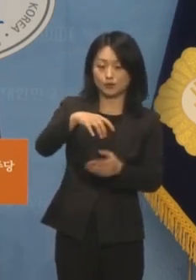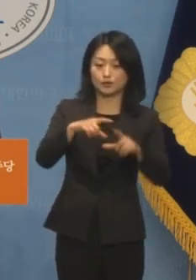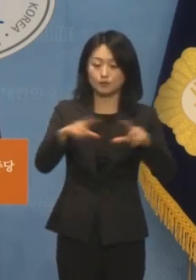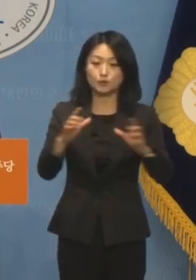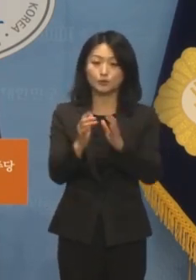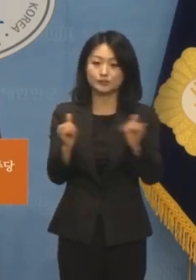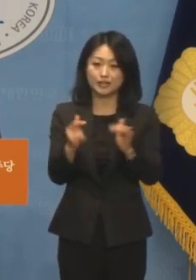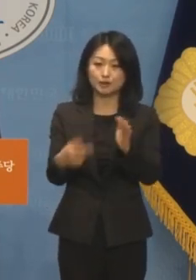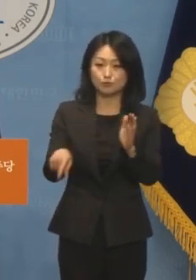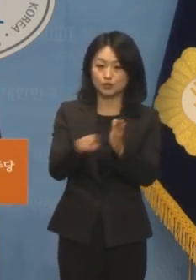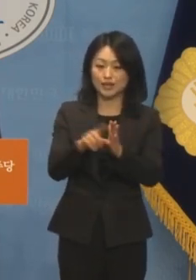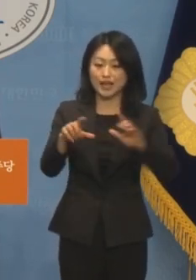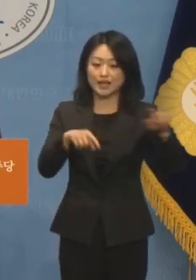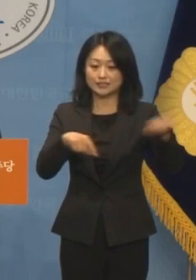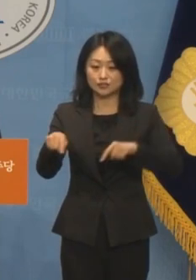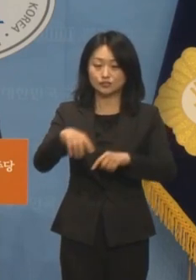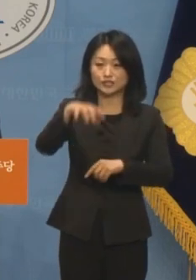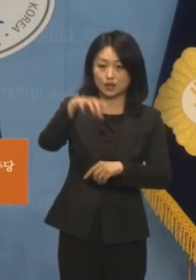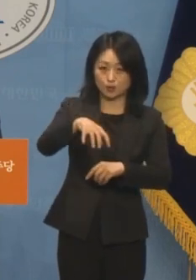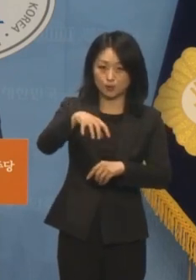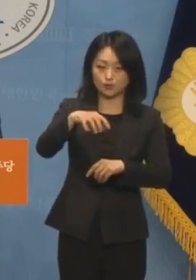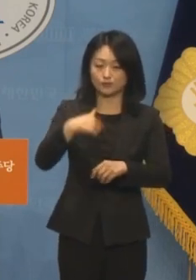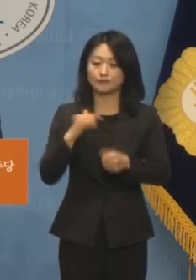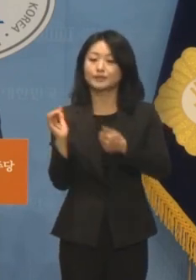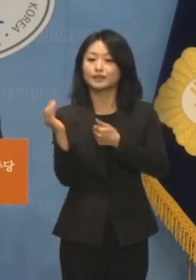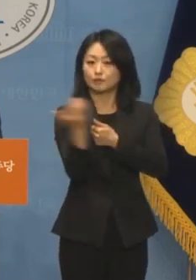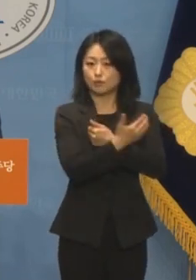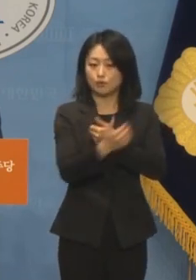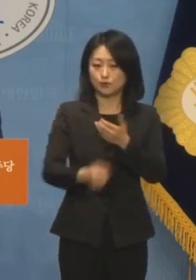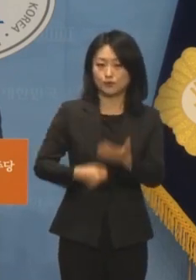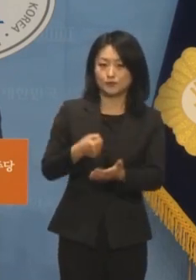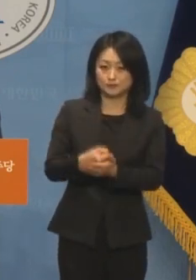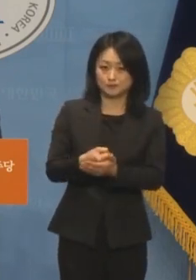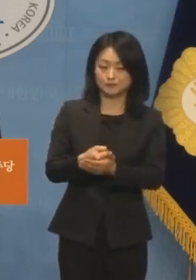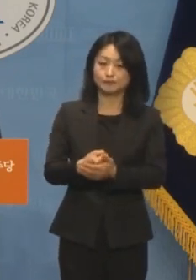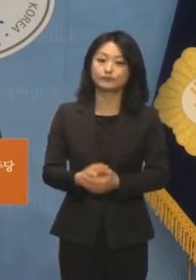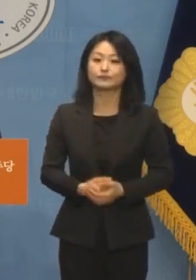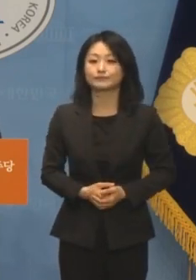위한 정치의 자리를 지키겠다고 다짐하고 출발했습니다.